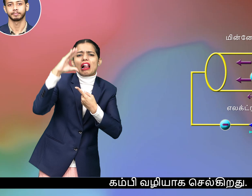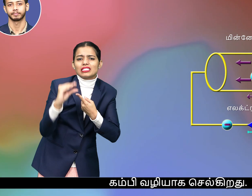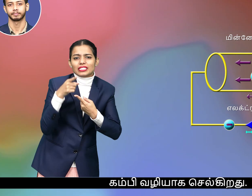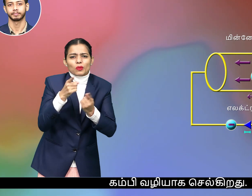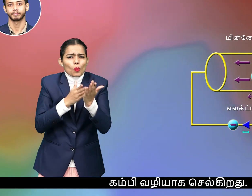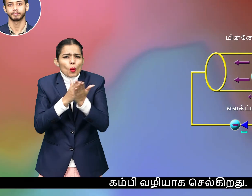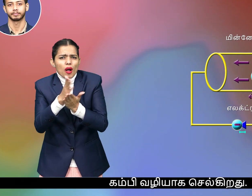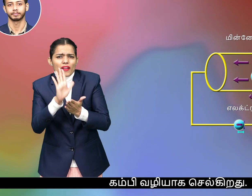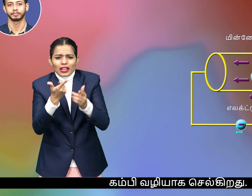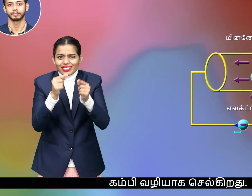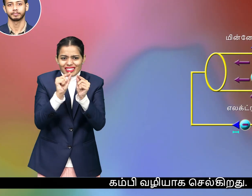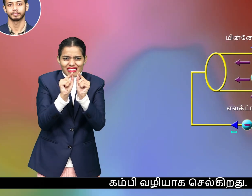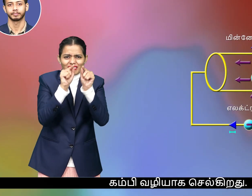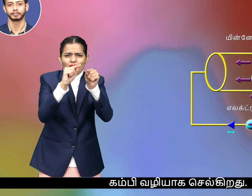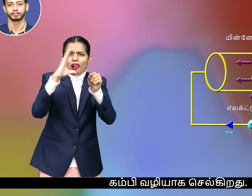செல்கிறது.